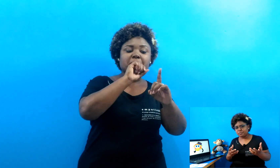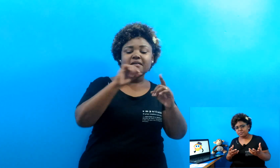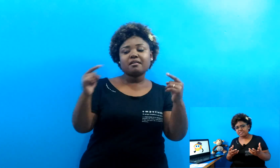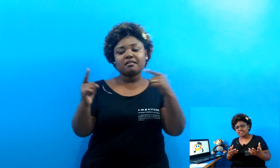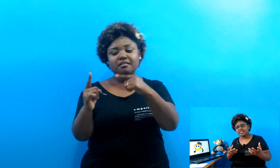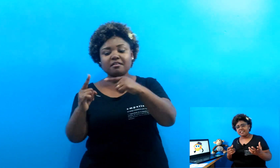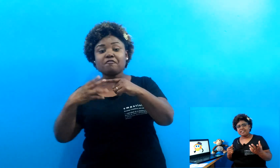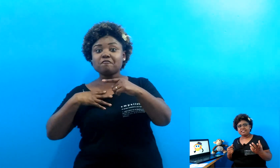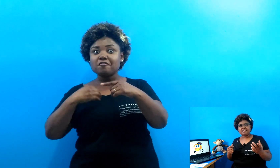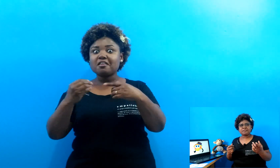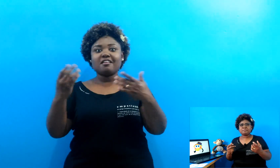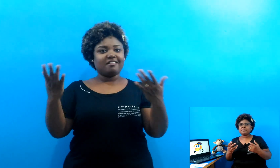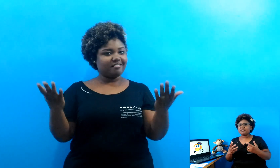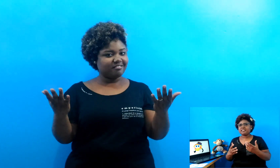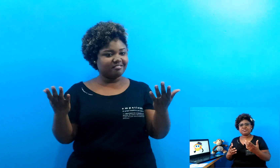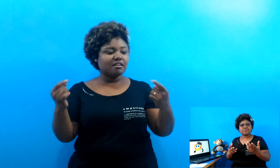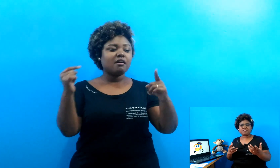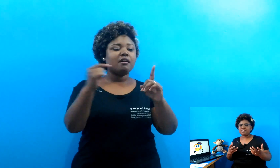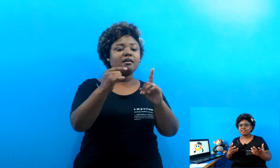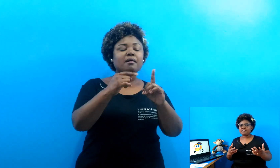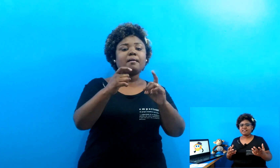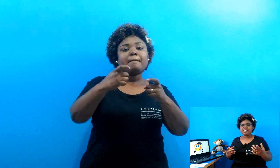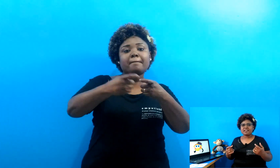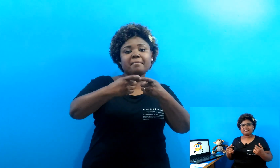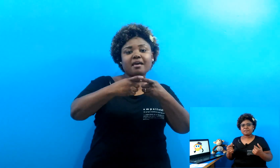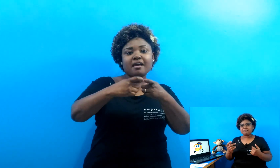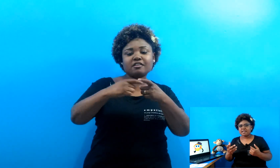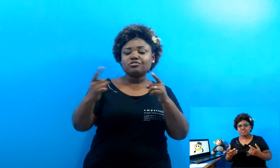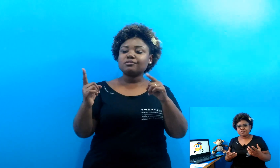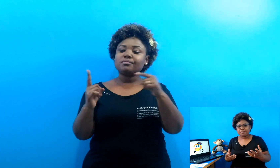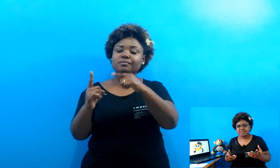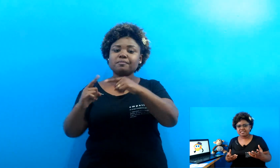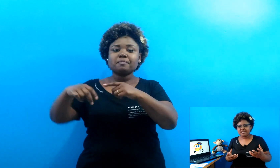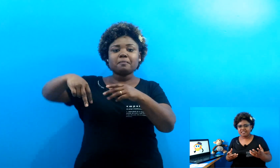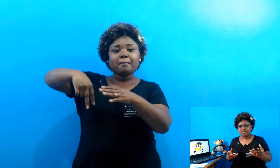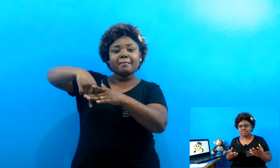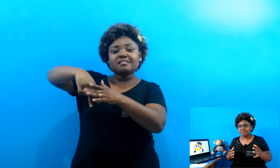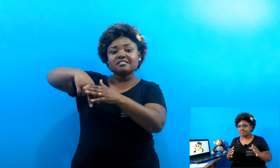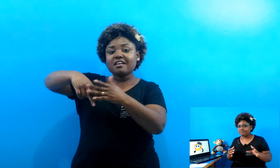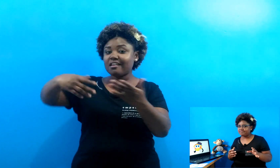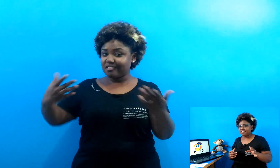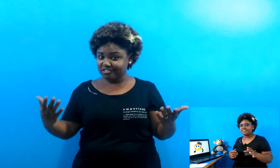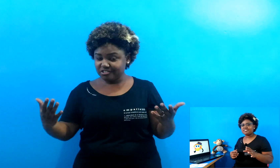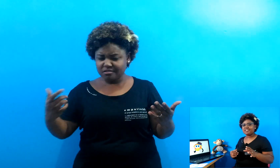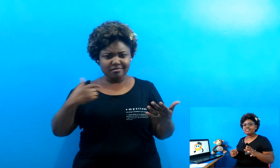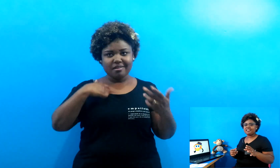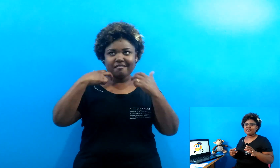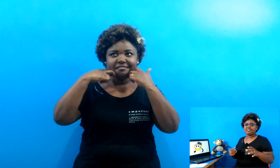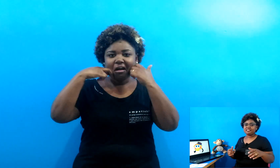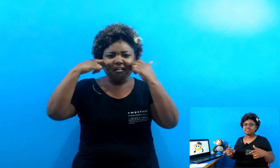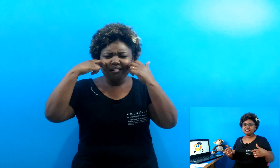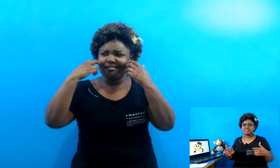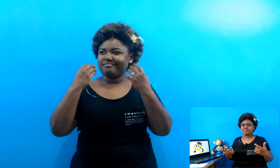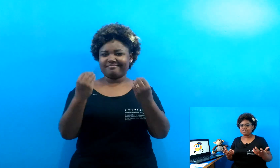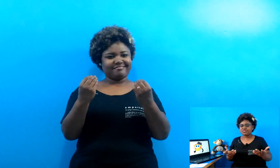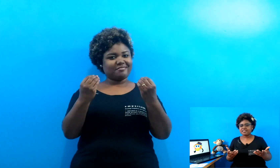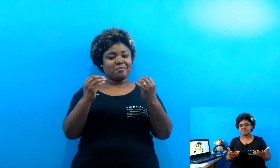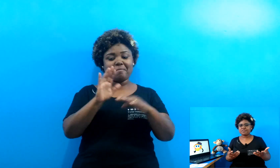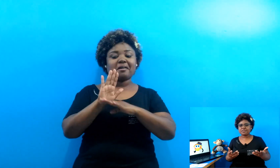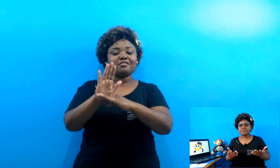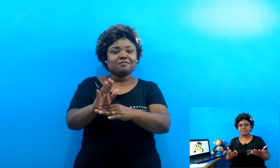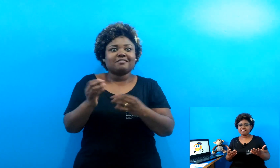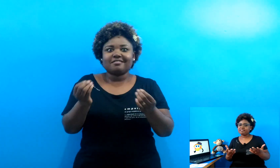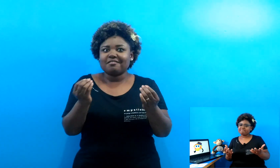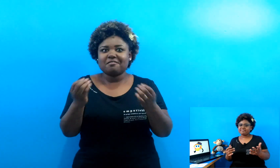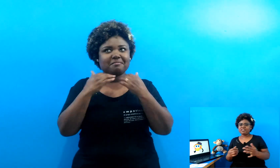marido e esposa, entre mãe e filha, entre médico e paciente, que você não tem ideia. Então, se eu